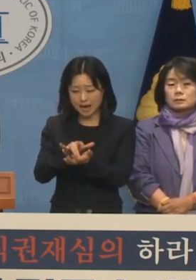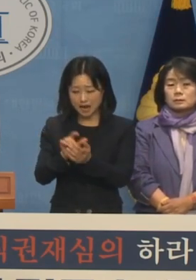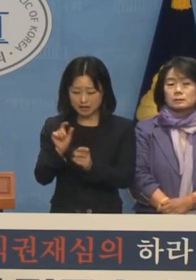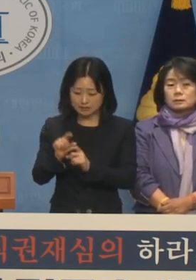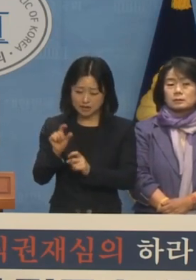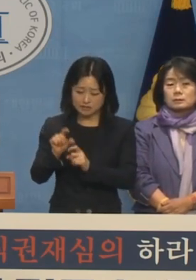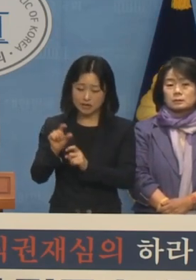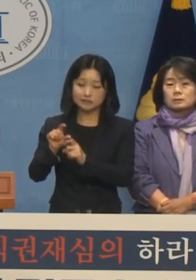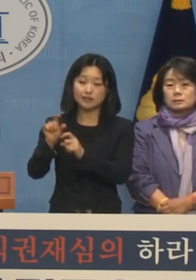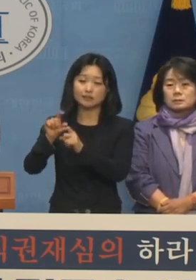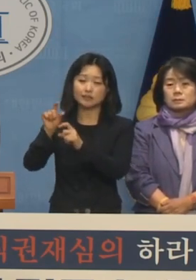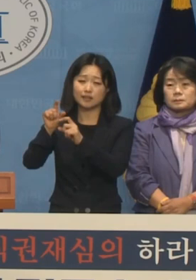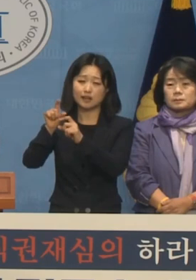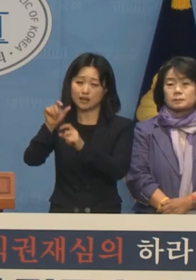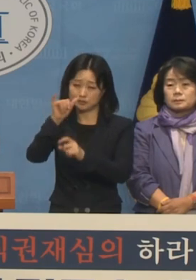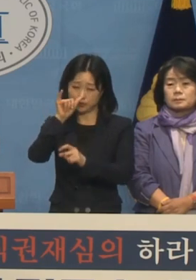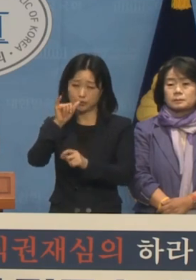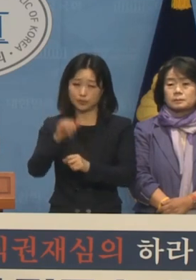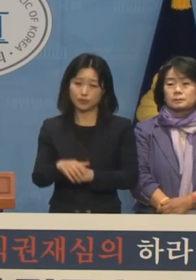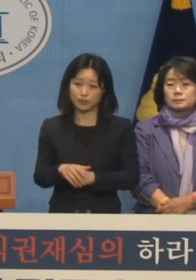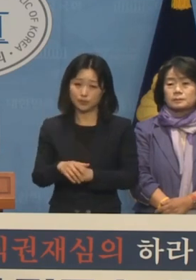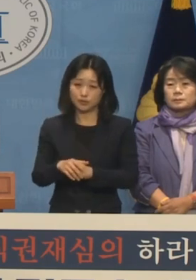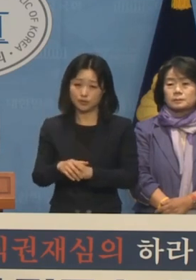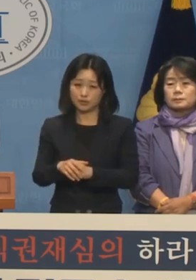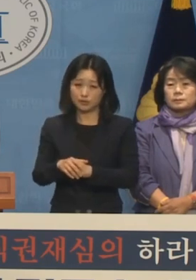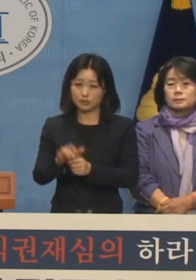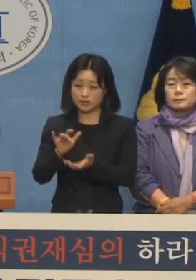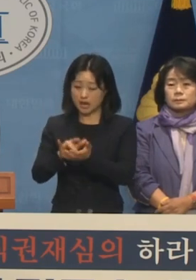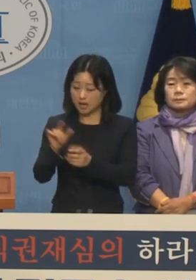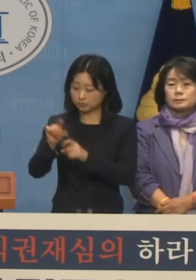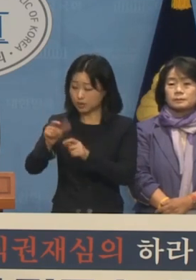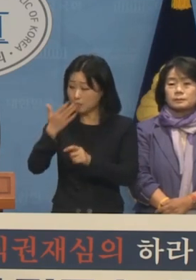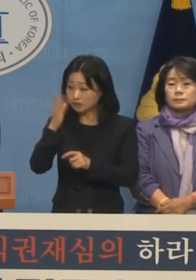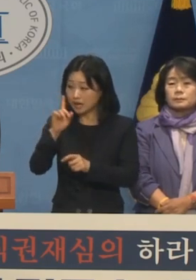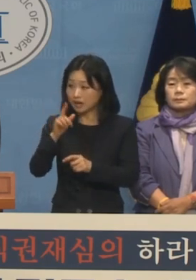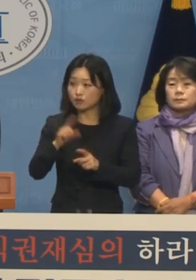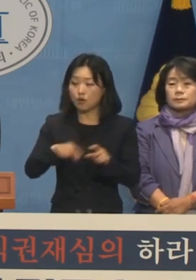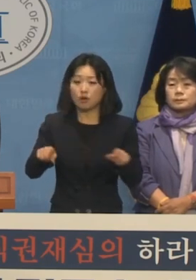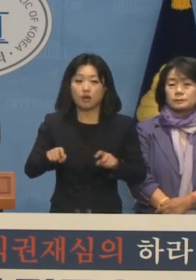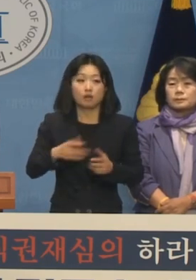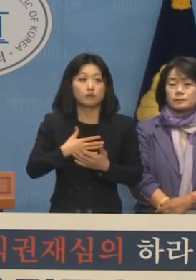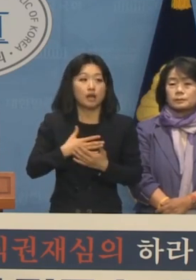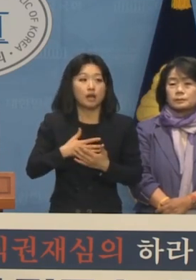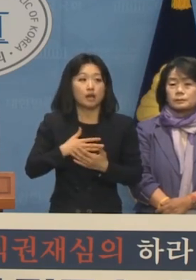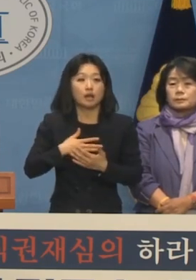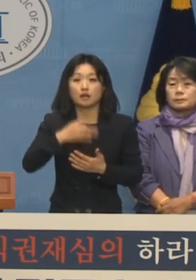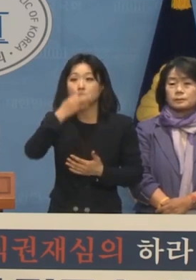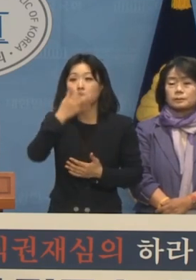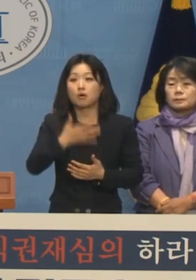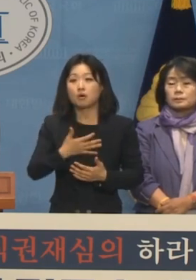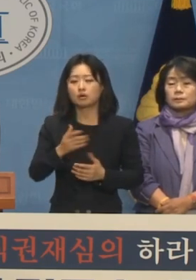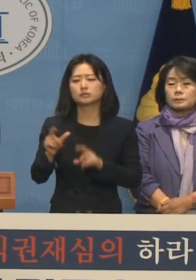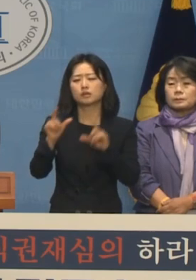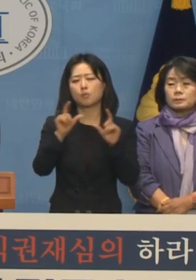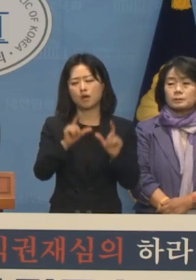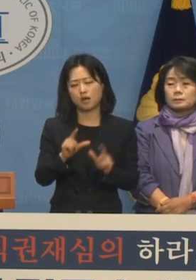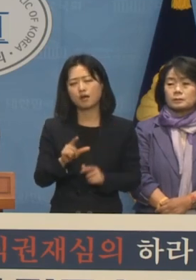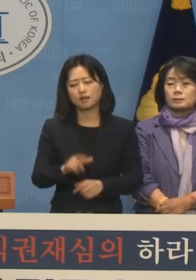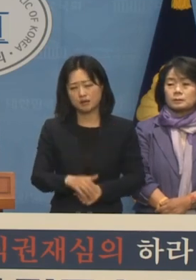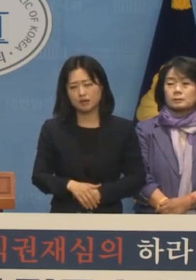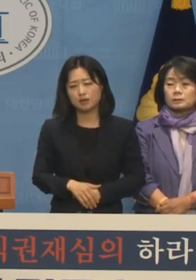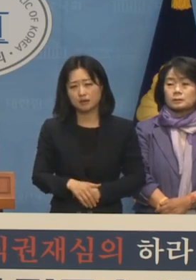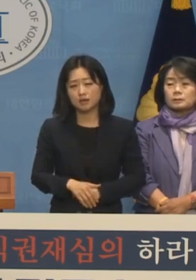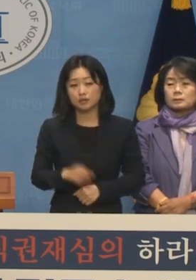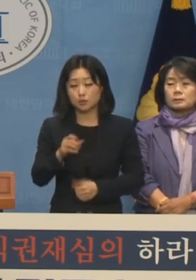있는 약이라서 그렇게 아니면 다시 원상복귀돼서 더 불안하고 더 힘든 생활을 할 수밖에